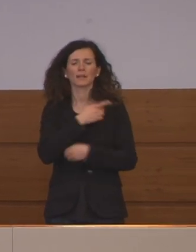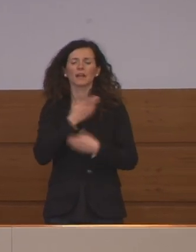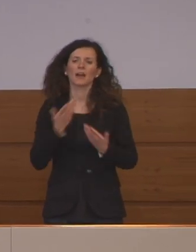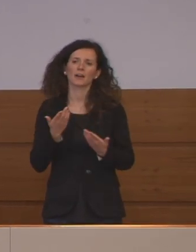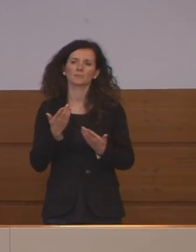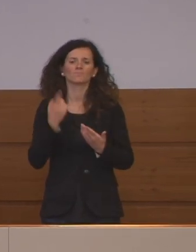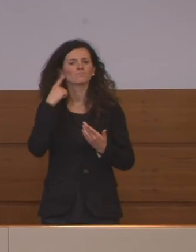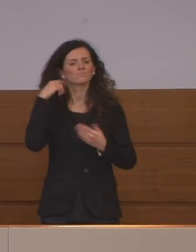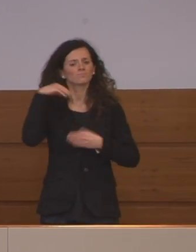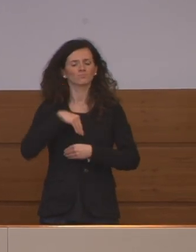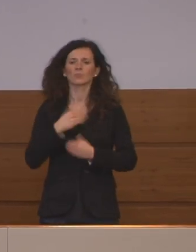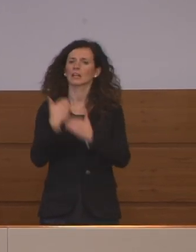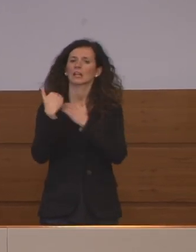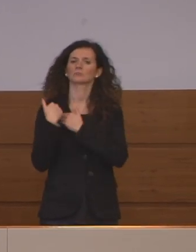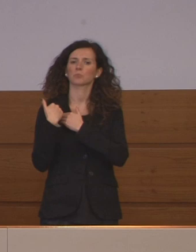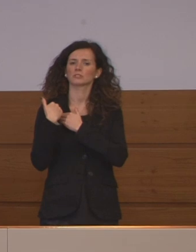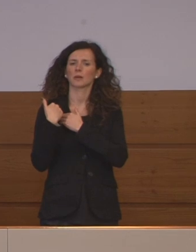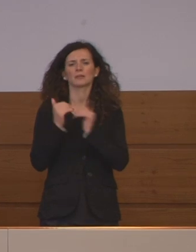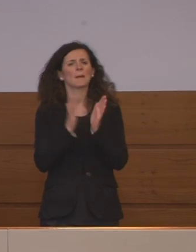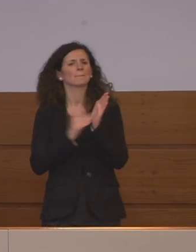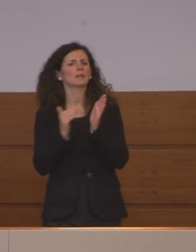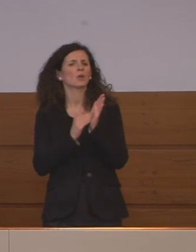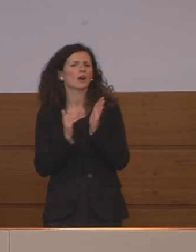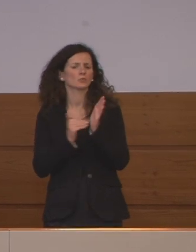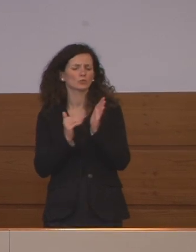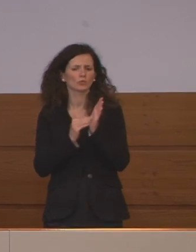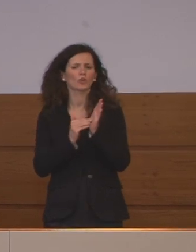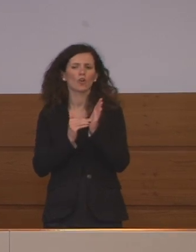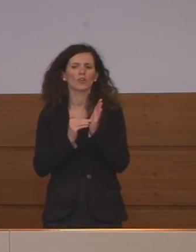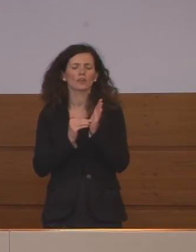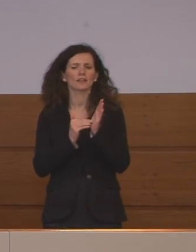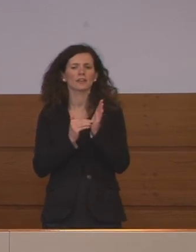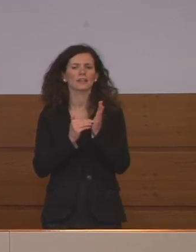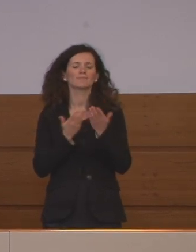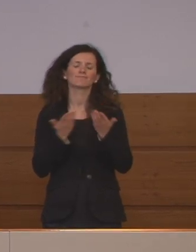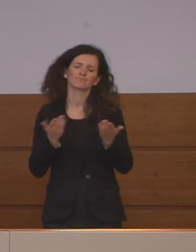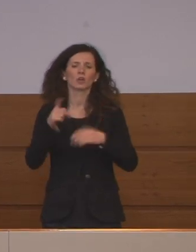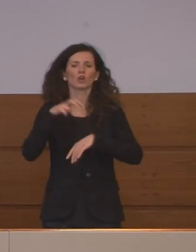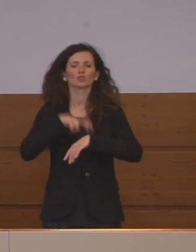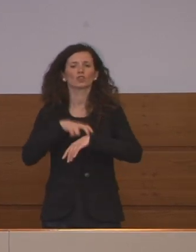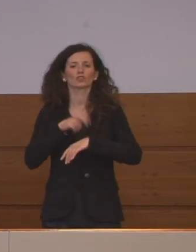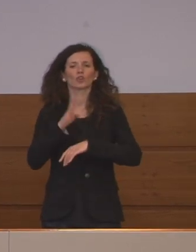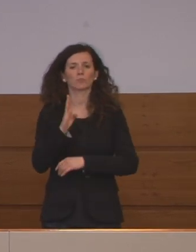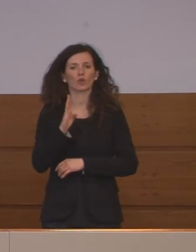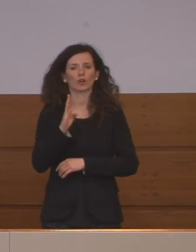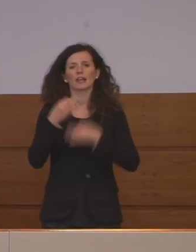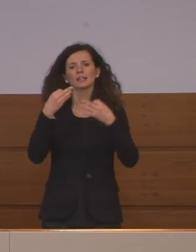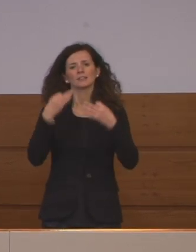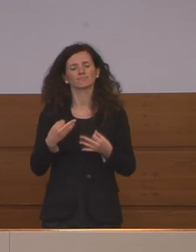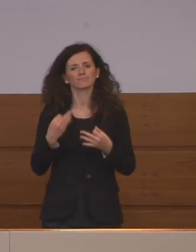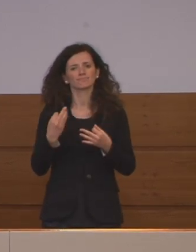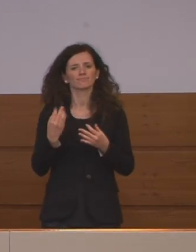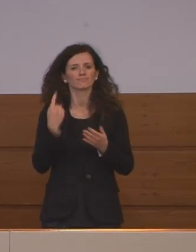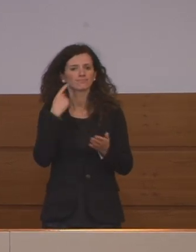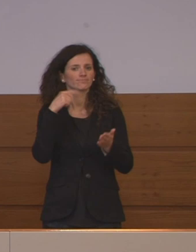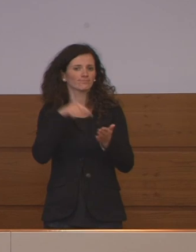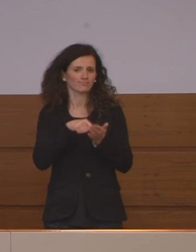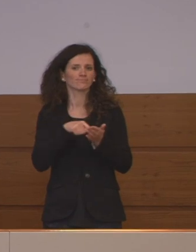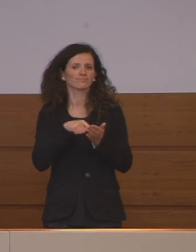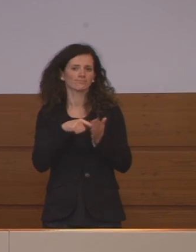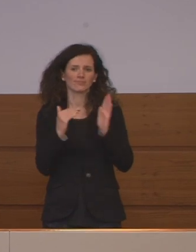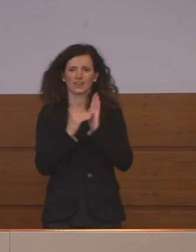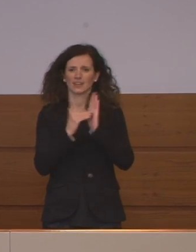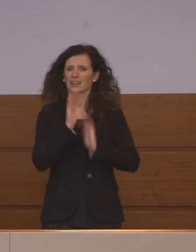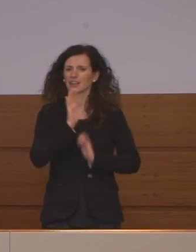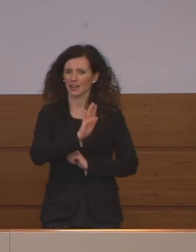senso di responsabilità di precauzione ovviamente il dottor borrelli ha deciso di rientrare presso domini il